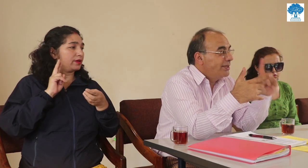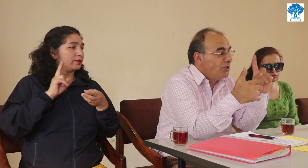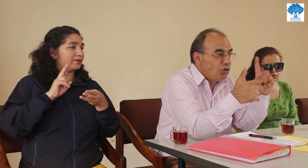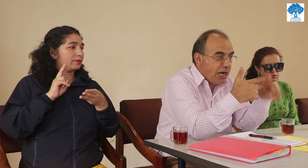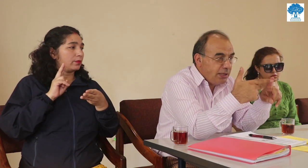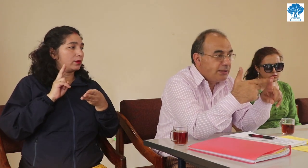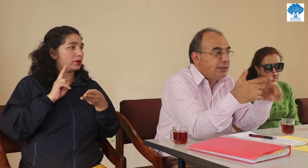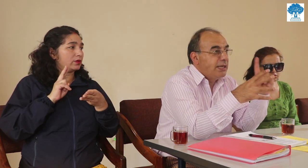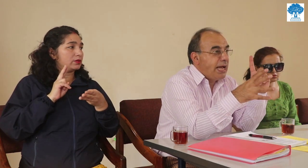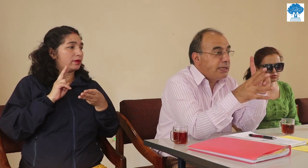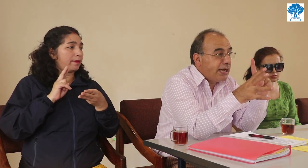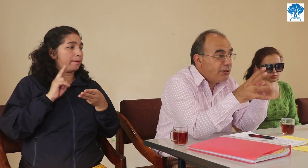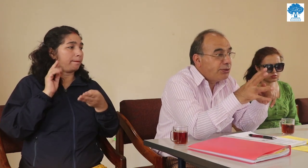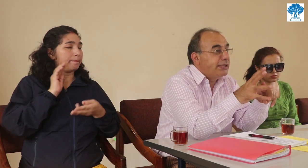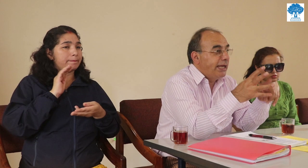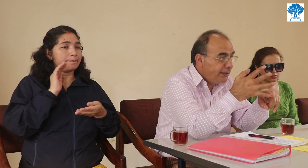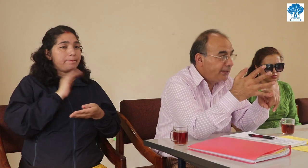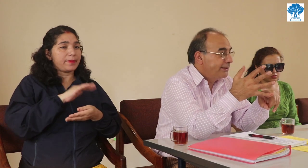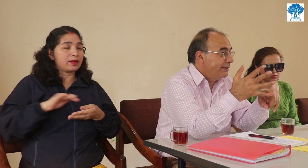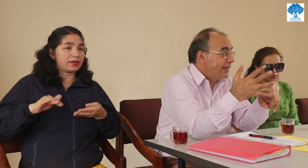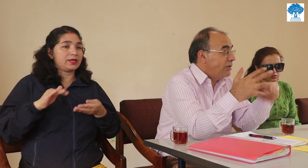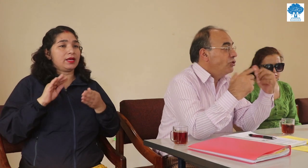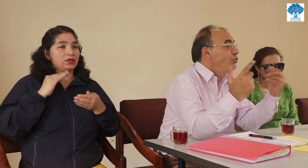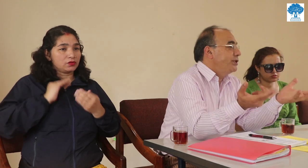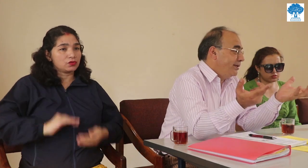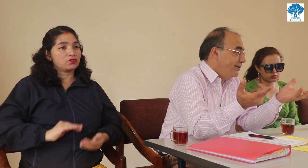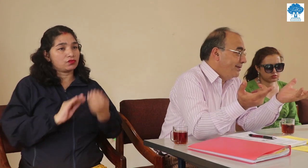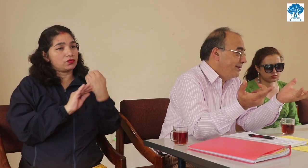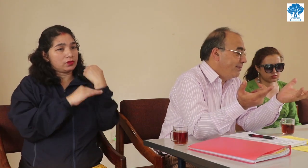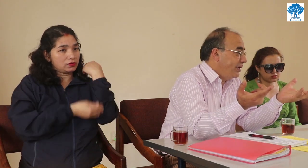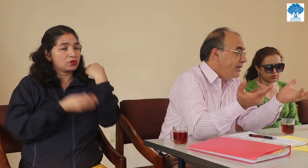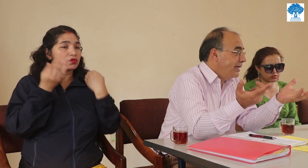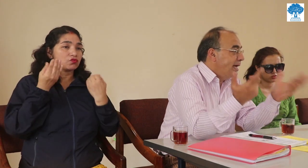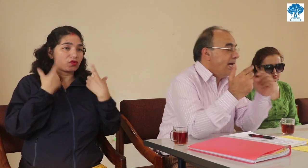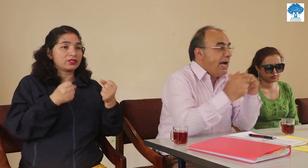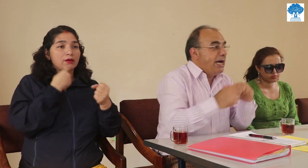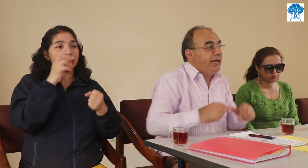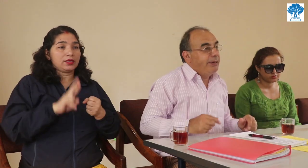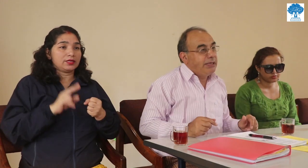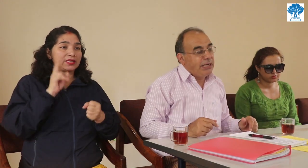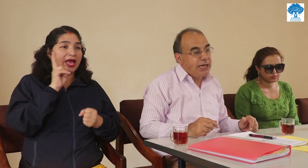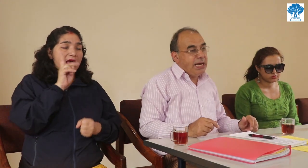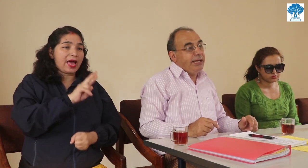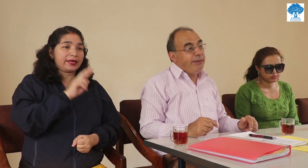न्युनेटल चाइल्ड एन्ड एडोलेसेन्ट हेल्थ एन्ड न्युट्रिसन भनेर चाहिँ